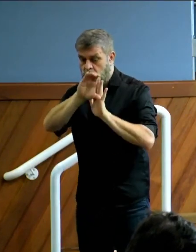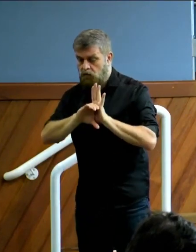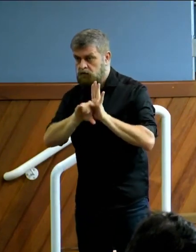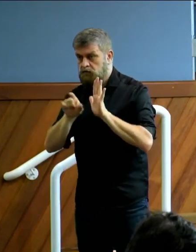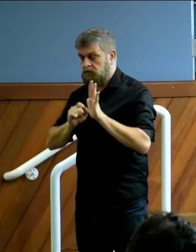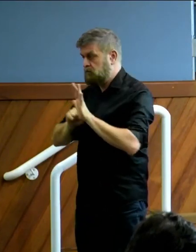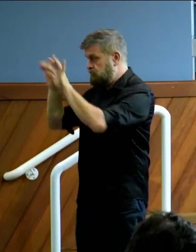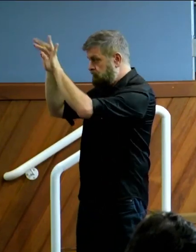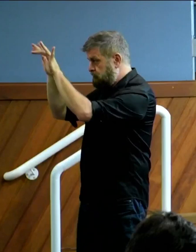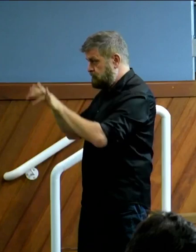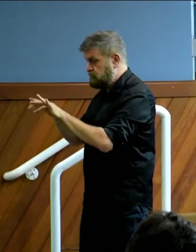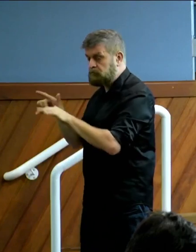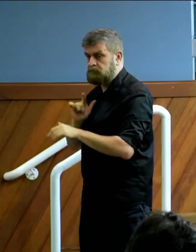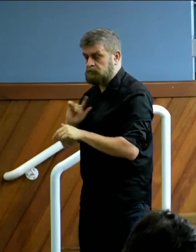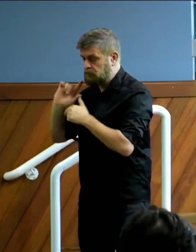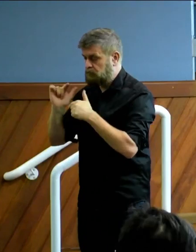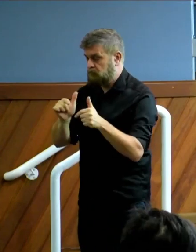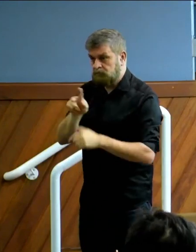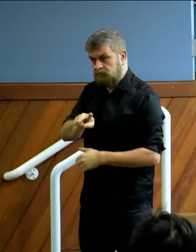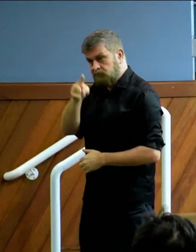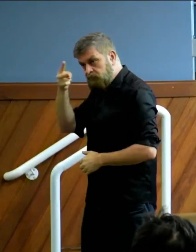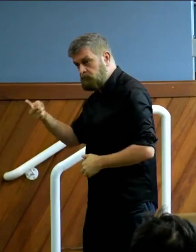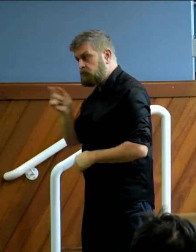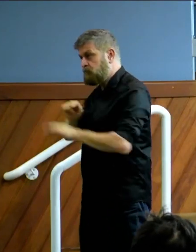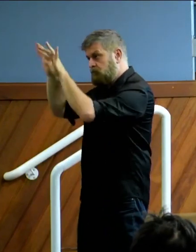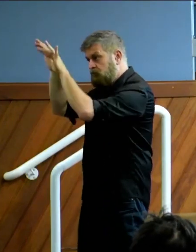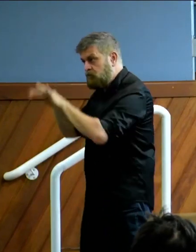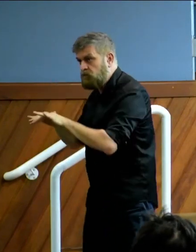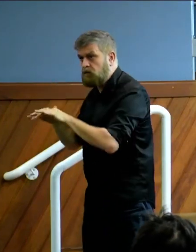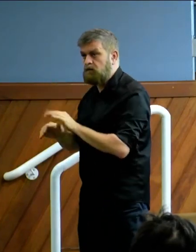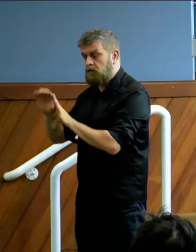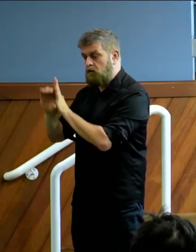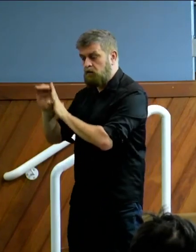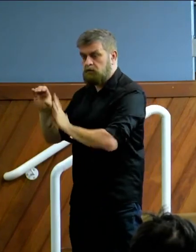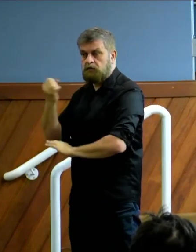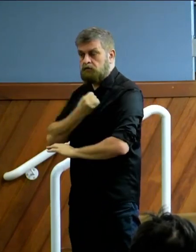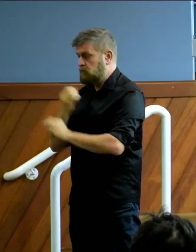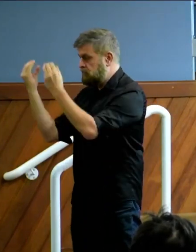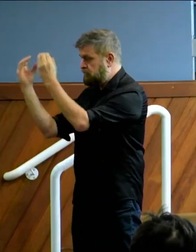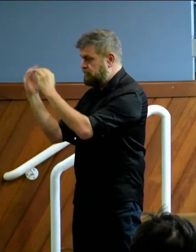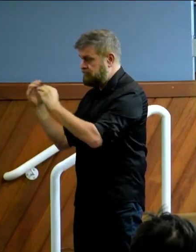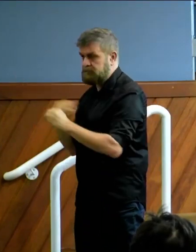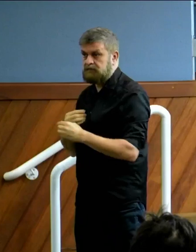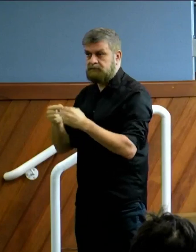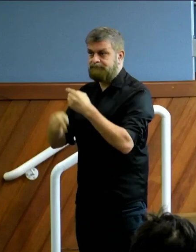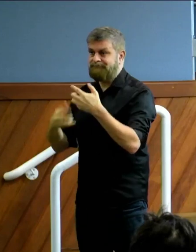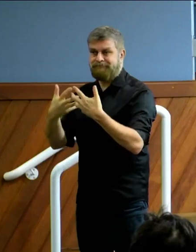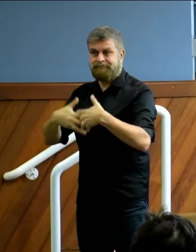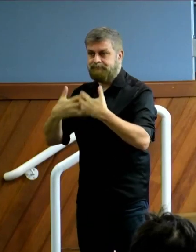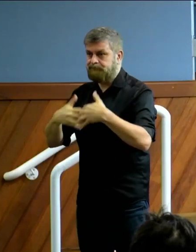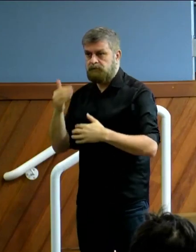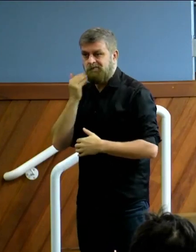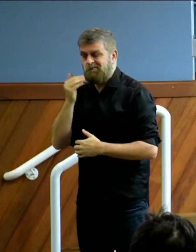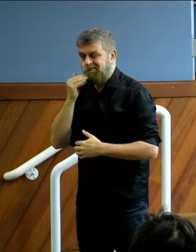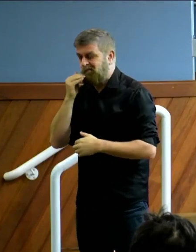na documentação analógica tem que ser o mesmo código da documentação do representante digital. Senão, não funciona, senão eu não consigo